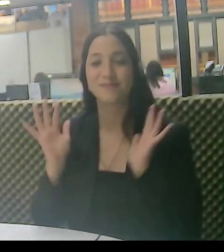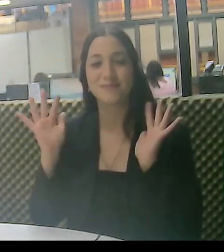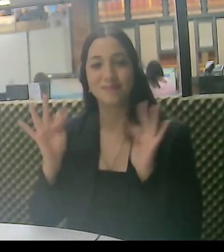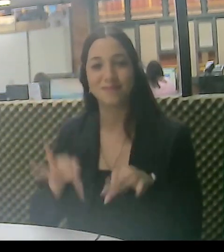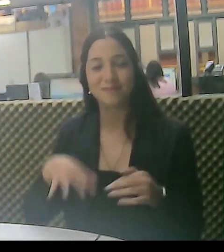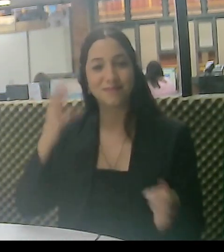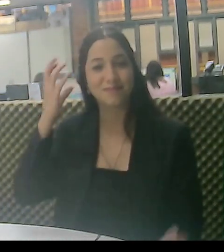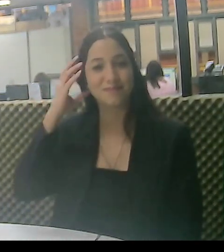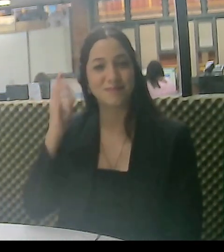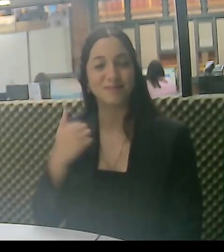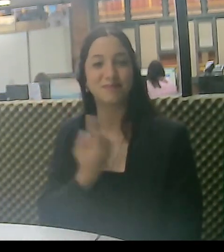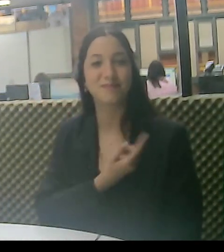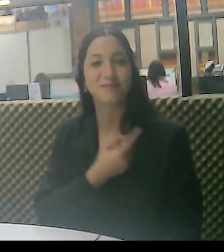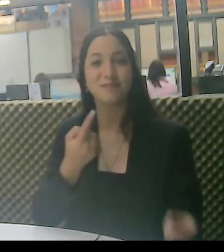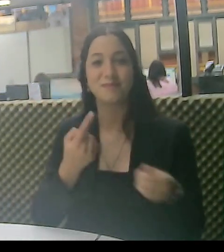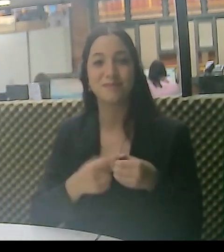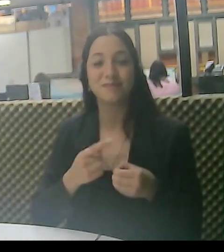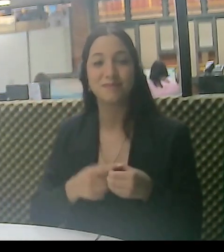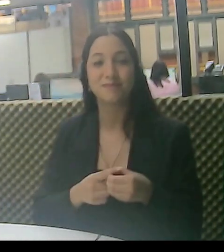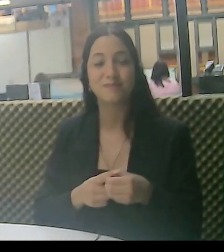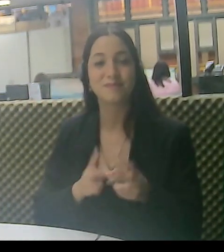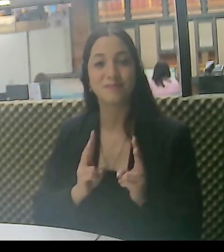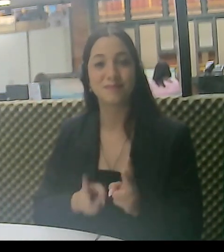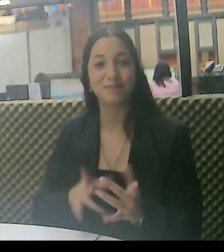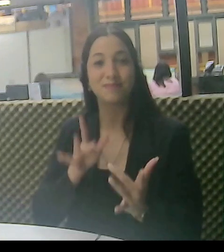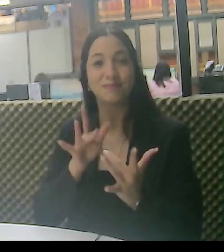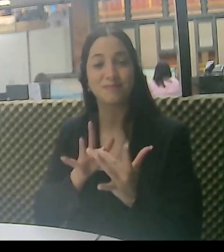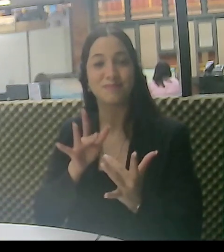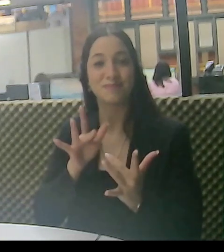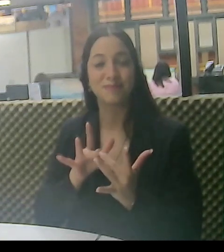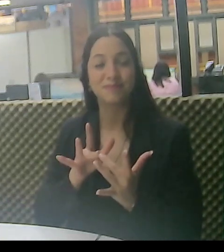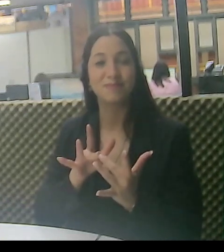aqui mais uma edição do programa da Rádio Nossa Cidade.